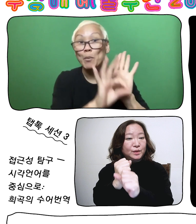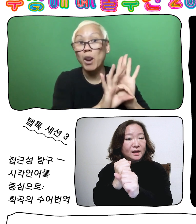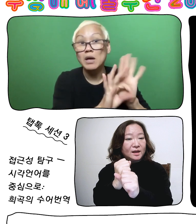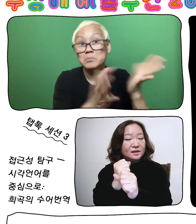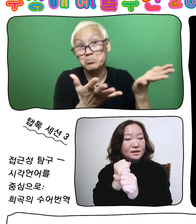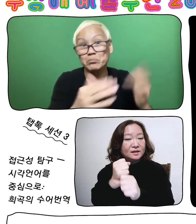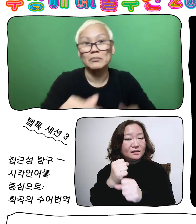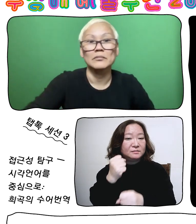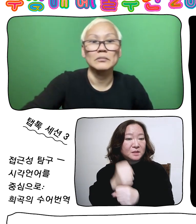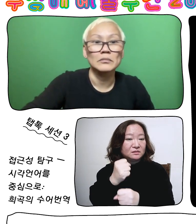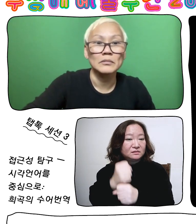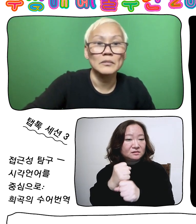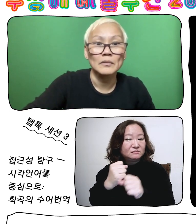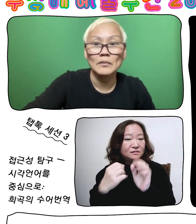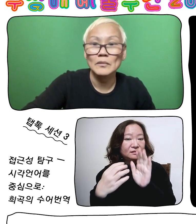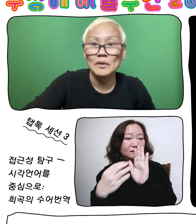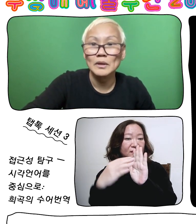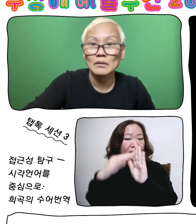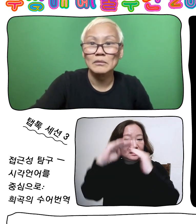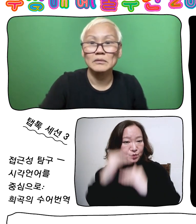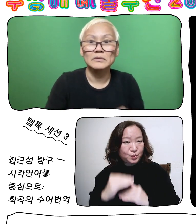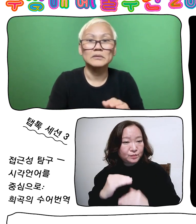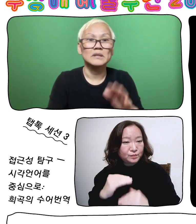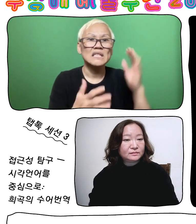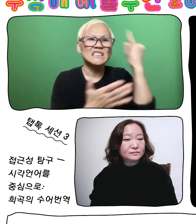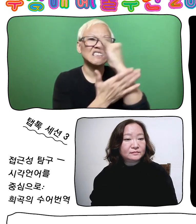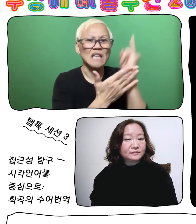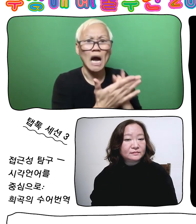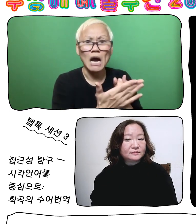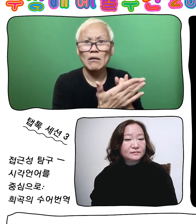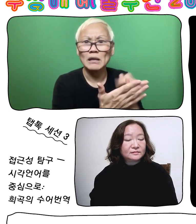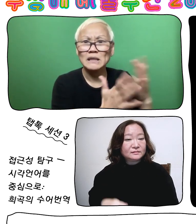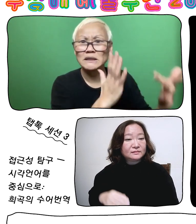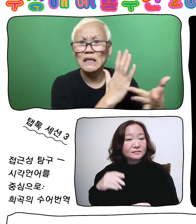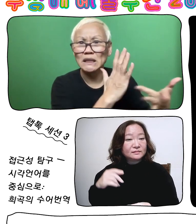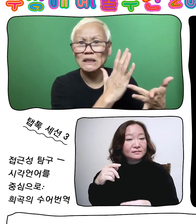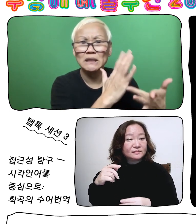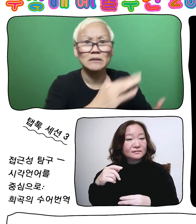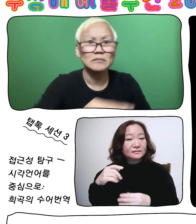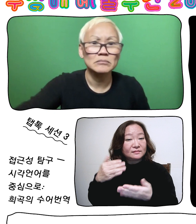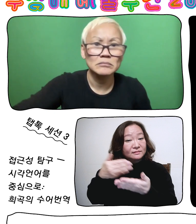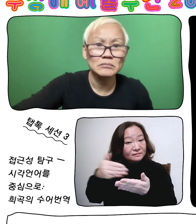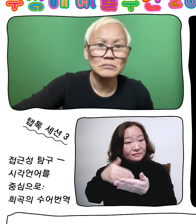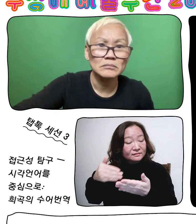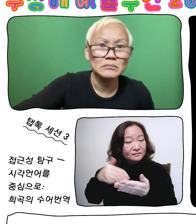또한 약어, 수식 등의 개념, 작품의 목적도 고려해야 합니다.